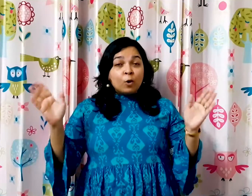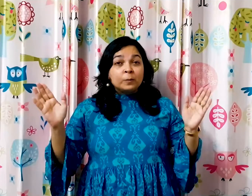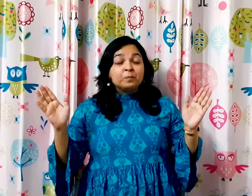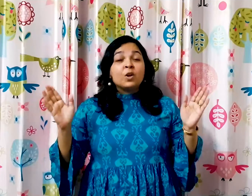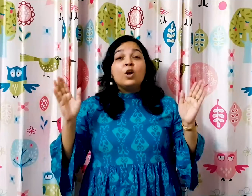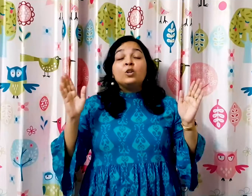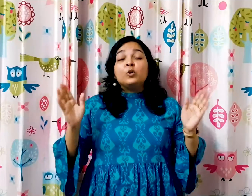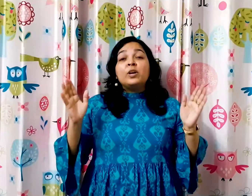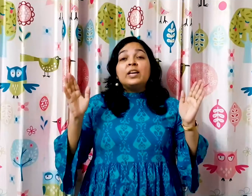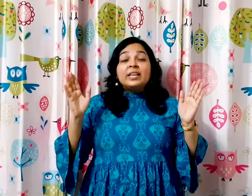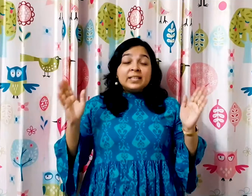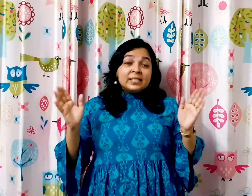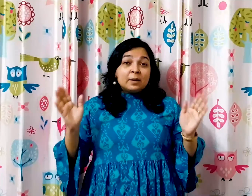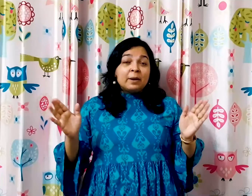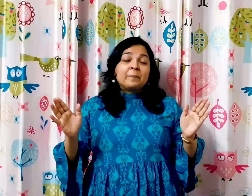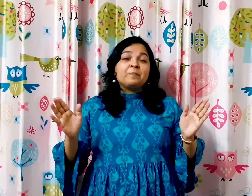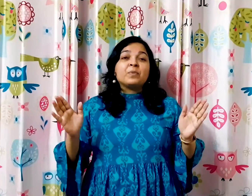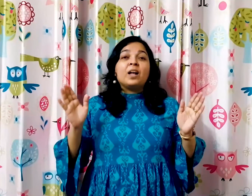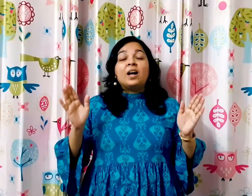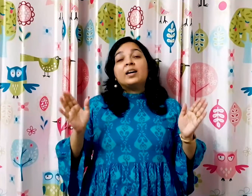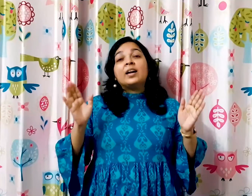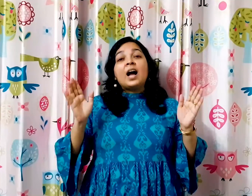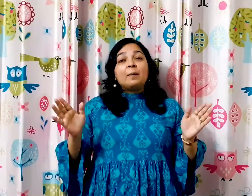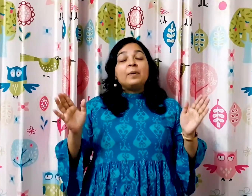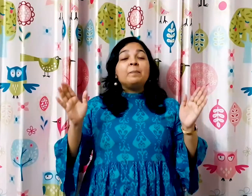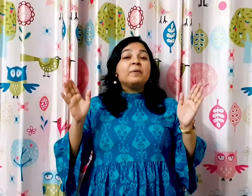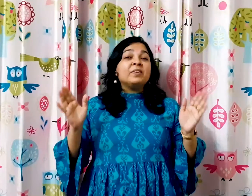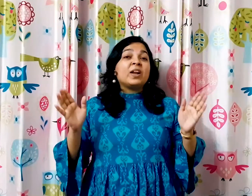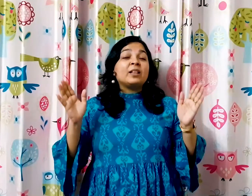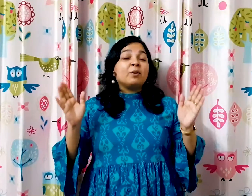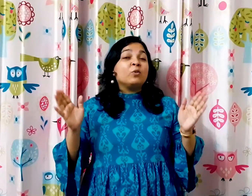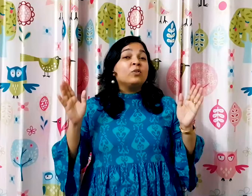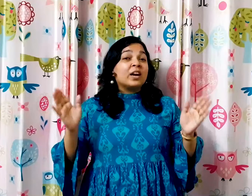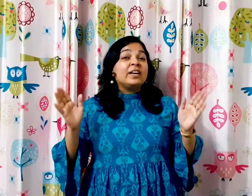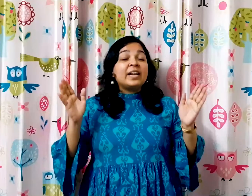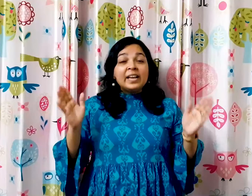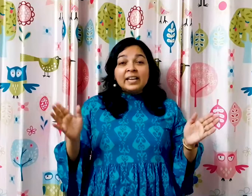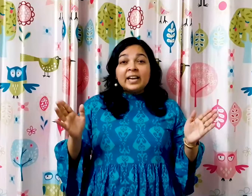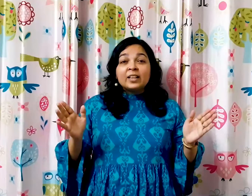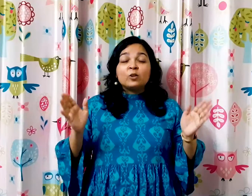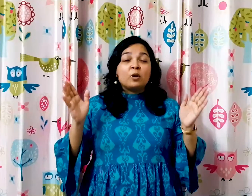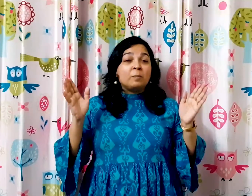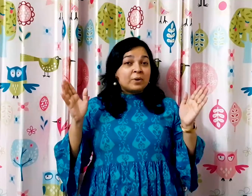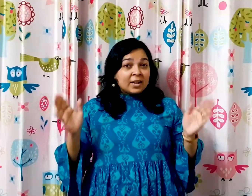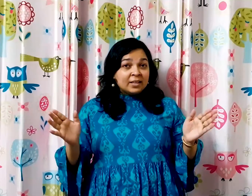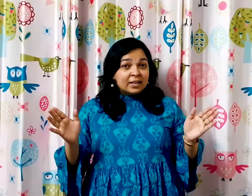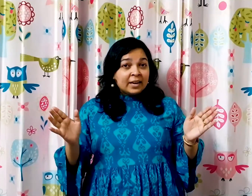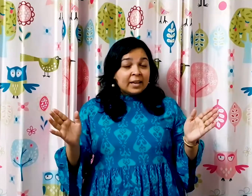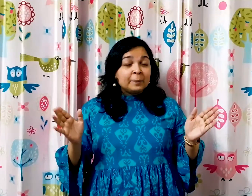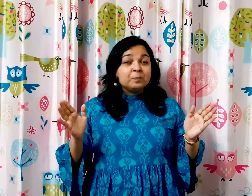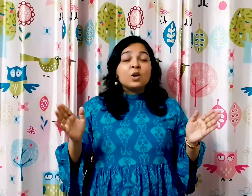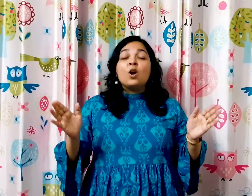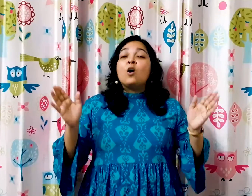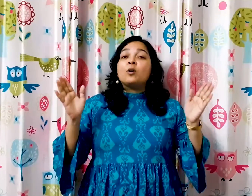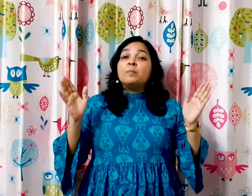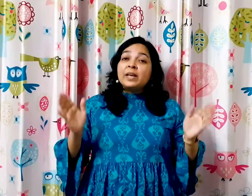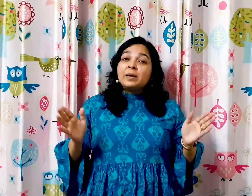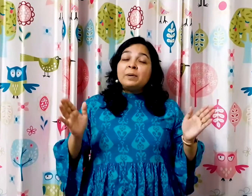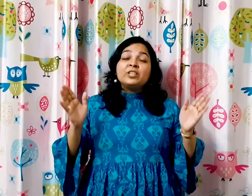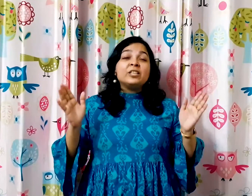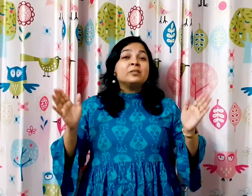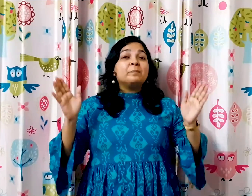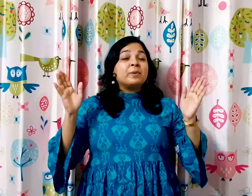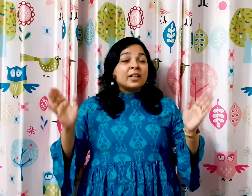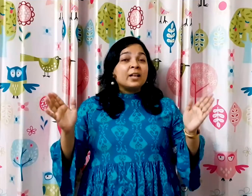द लॉर्ड। तो इस समय अगर आपने पवित्र आत्मा को ग्रहण नहीं किया तो हम प्रार्थना करेंगे और